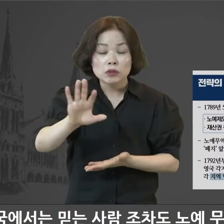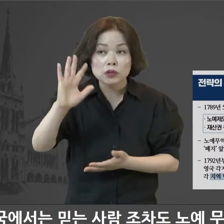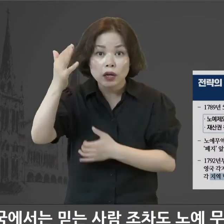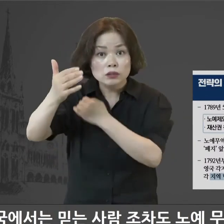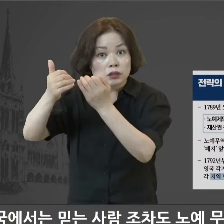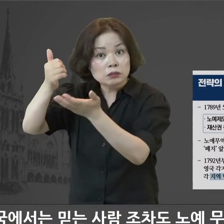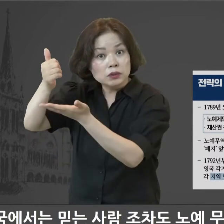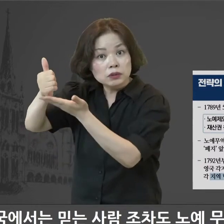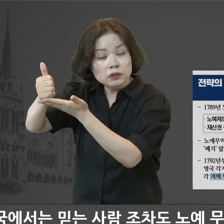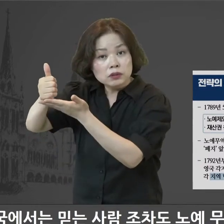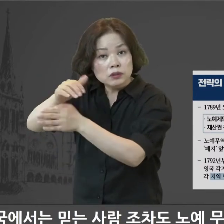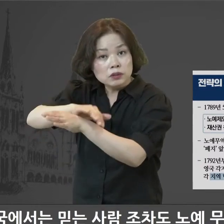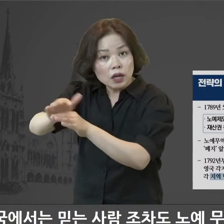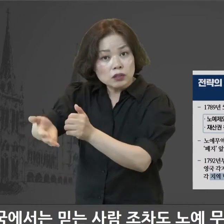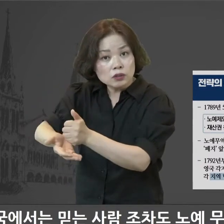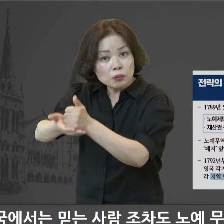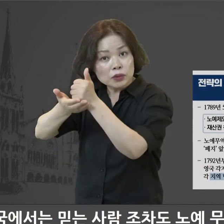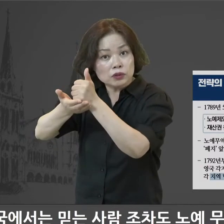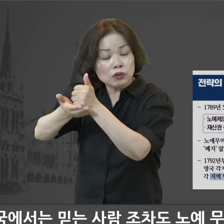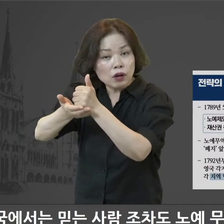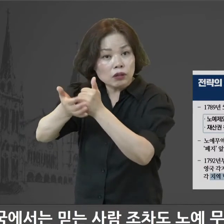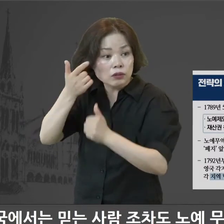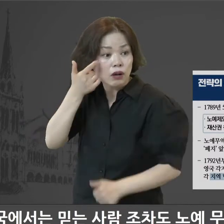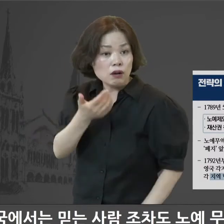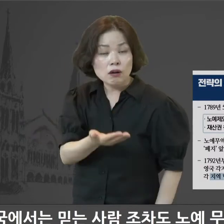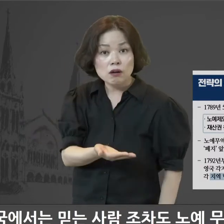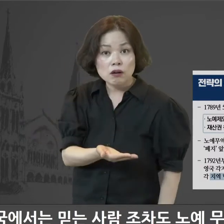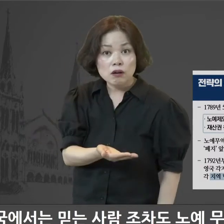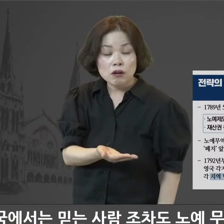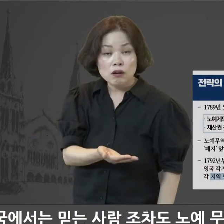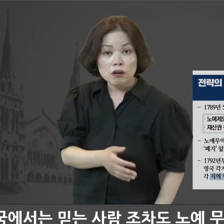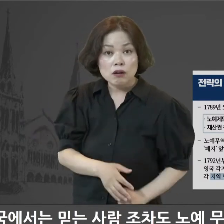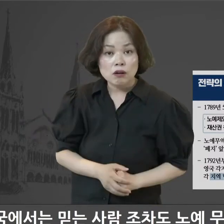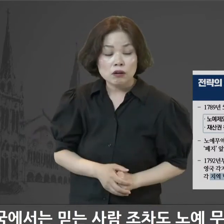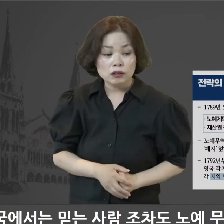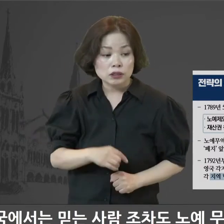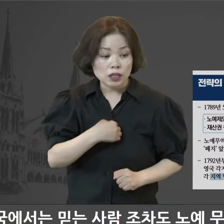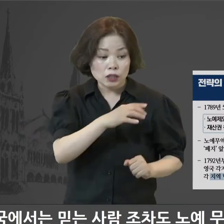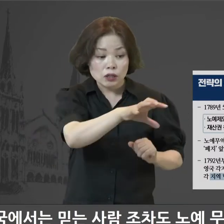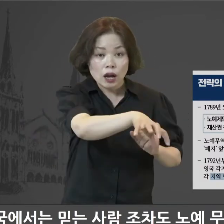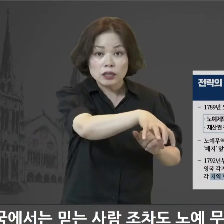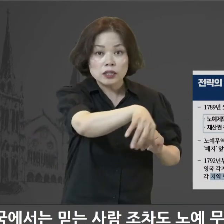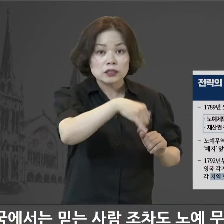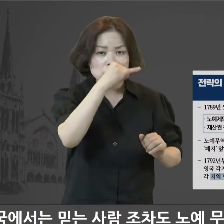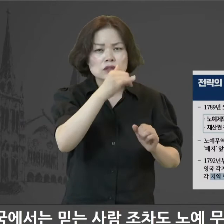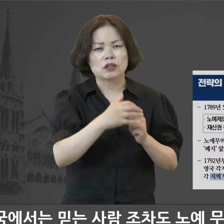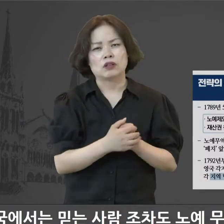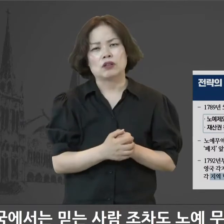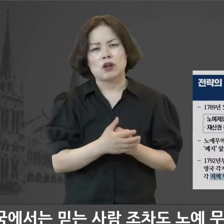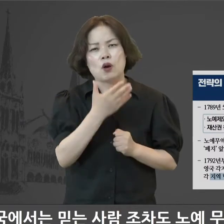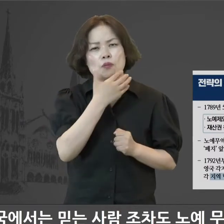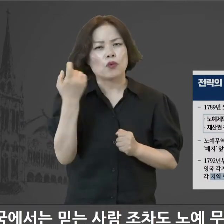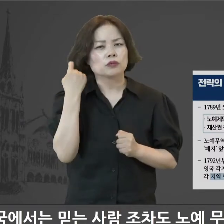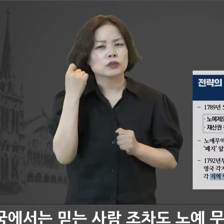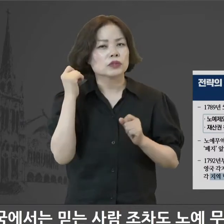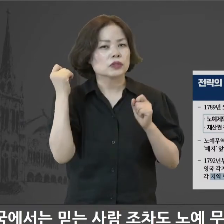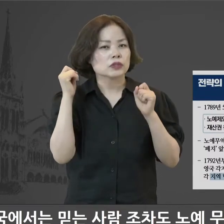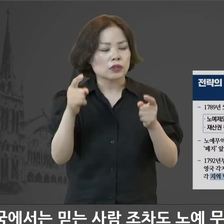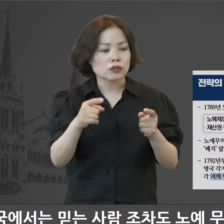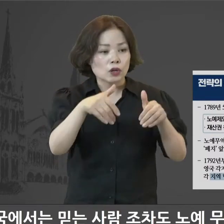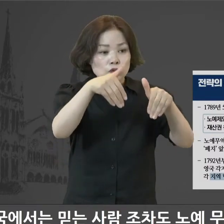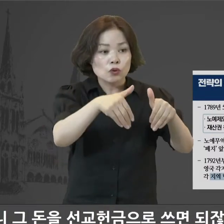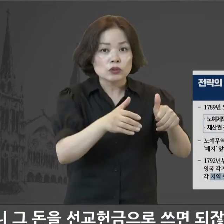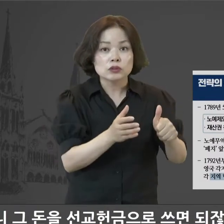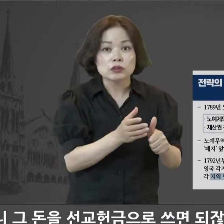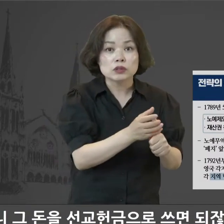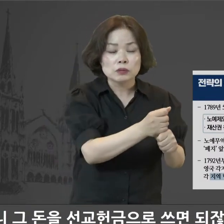하나님을 잘 섬기는 거야. 그리고 자기 동네에 있을 때는 복음을 들을 기회가 없는데 노예로